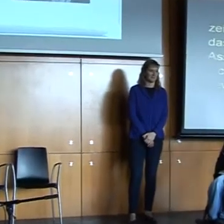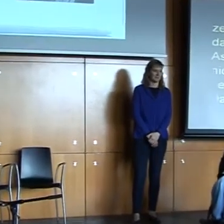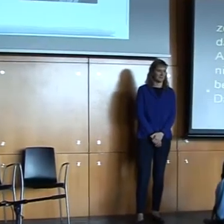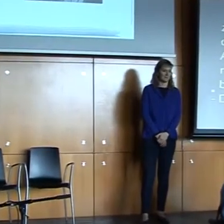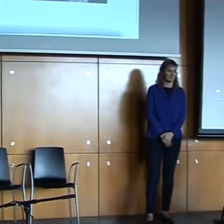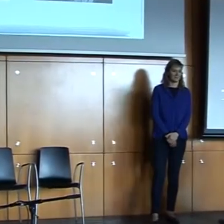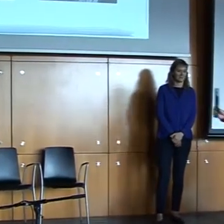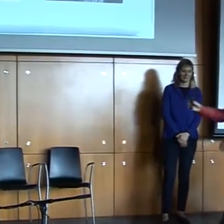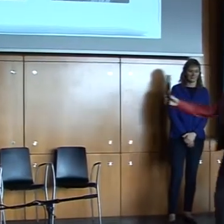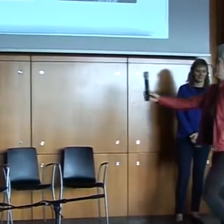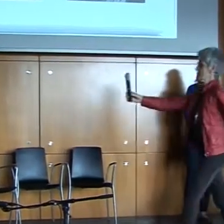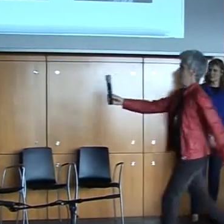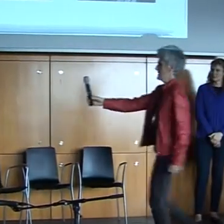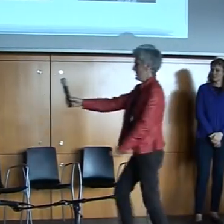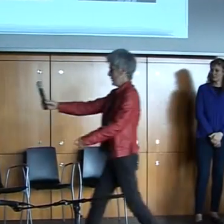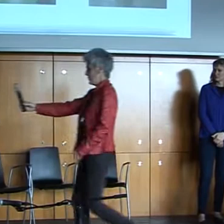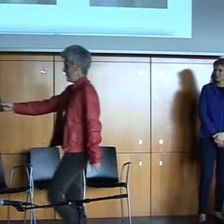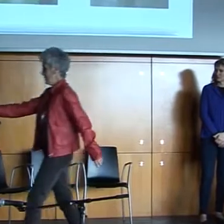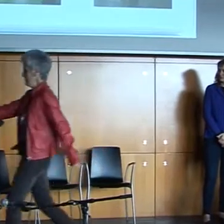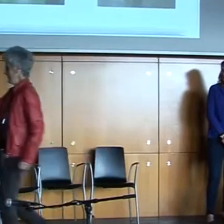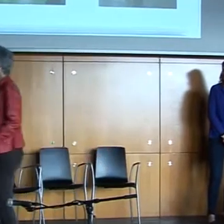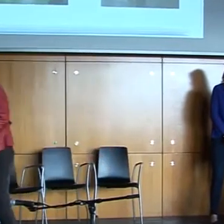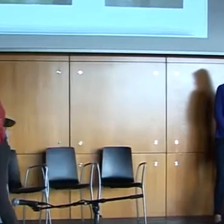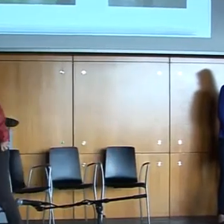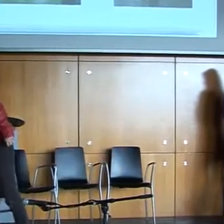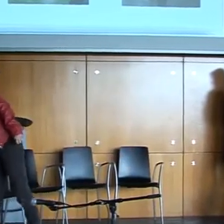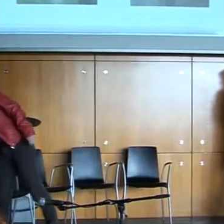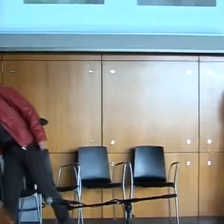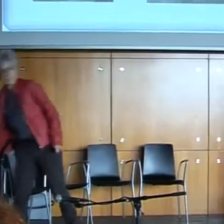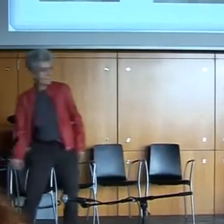Danke dir. Bitte, ich darf wieder an euch zurückgeben.